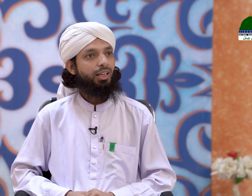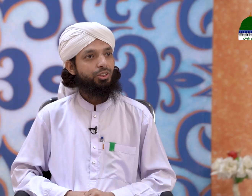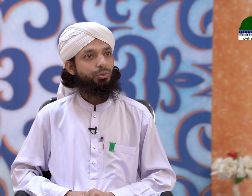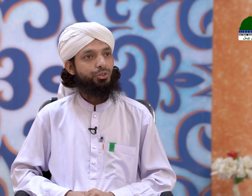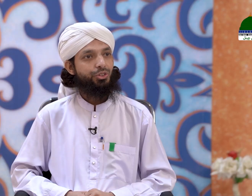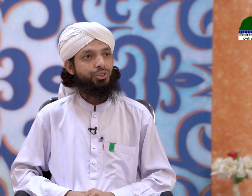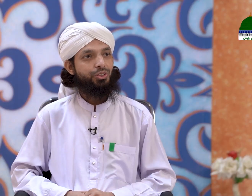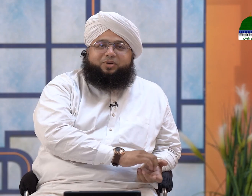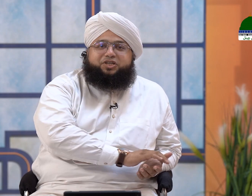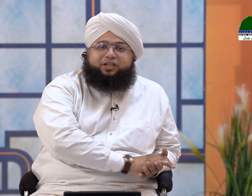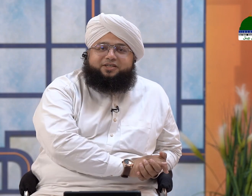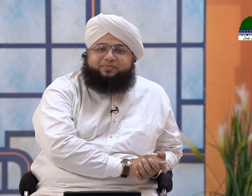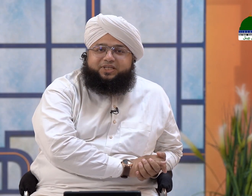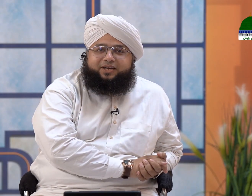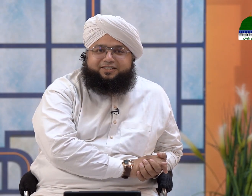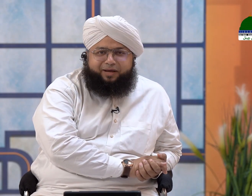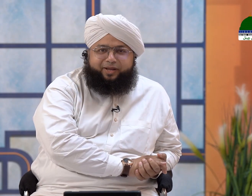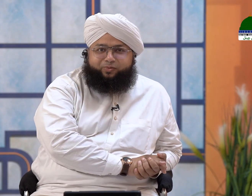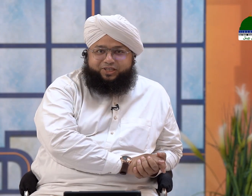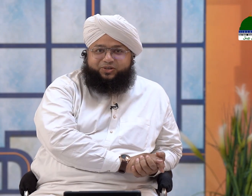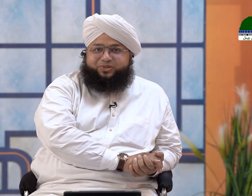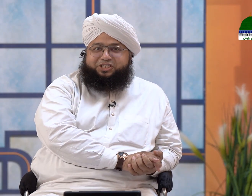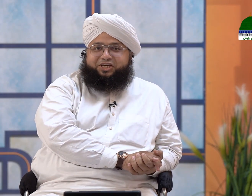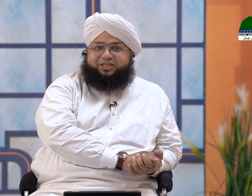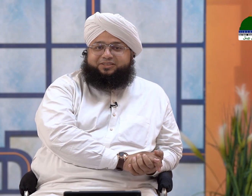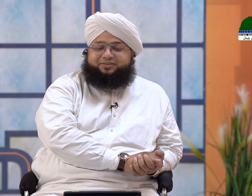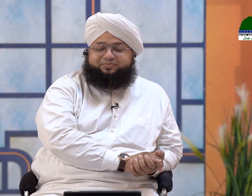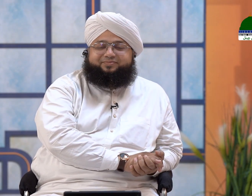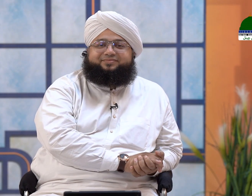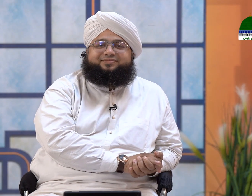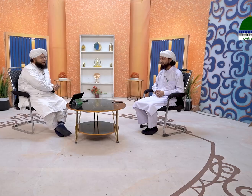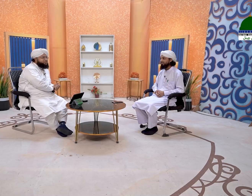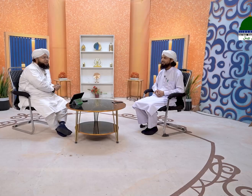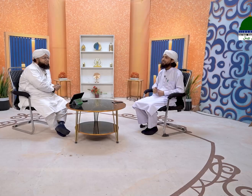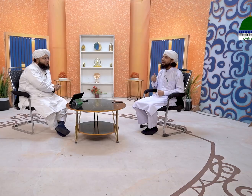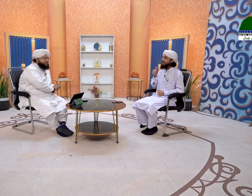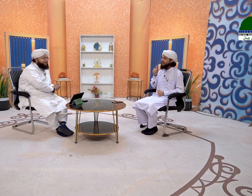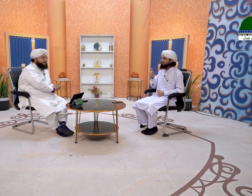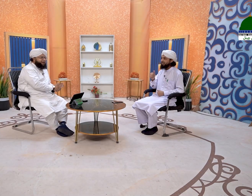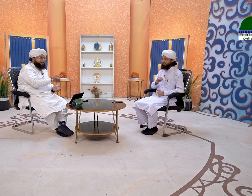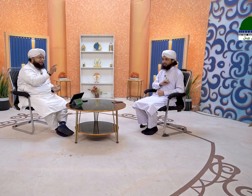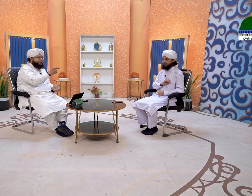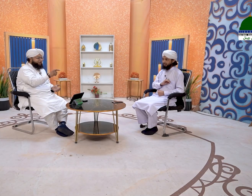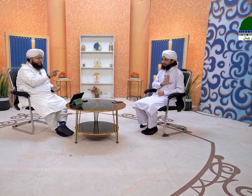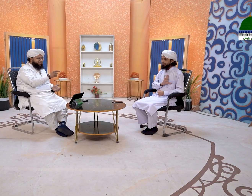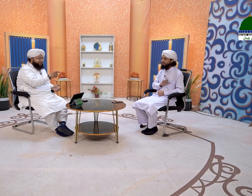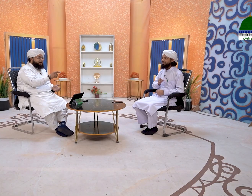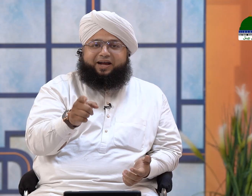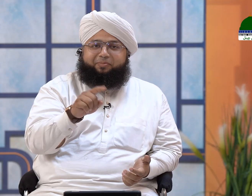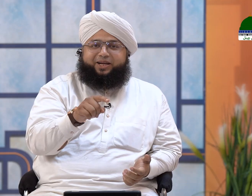اچھی کوشش۔ ماشاء اللہ عز و جل، اسلامیہ نے بہت اچھی کوشش ماشاء کی۔ اللہ اچھی کوشش کری۔ اچھے اعمال کرنے ہیں، نیک کام کرنے ہیں، عمل